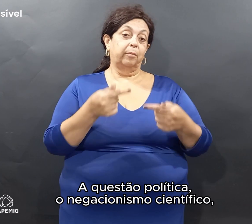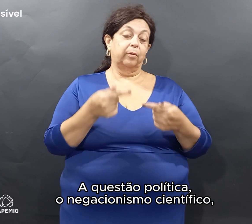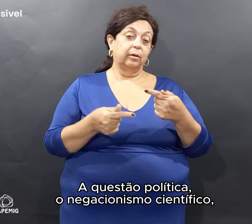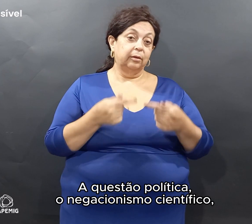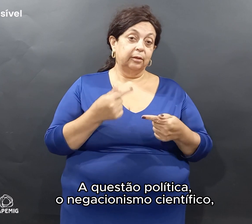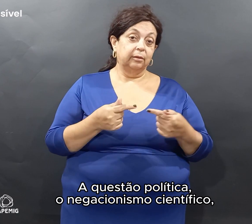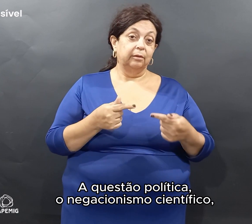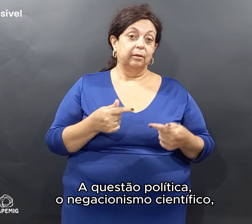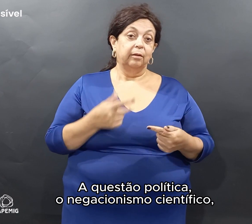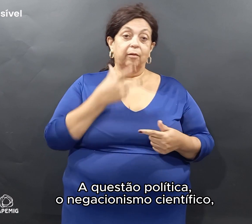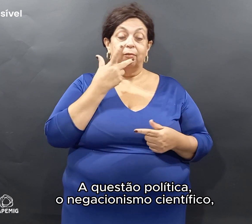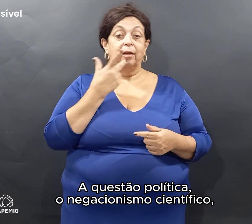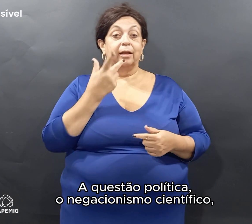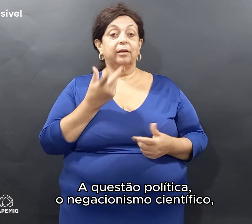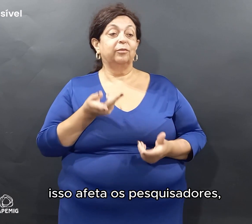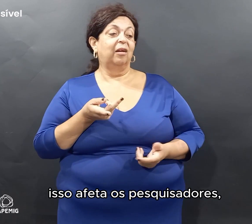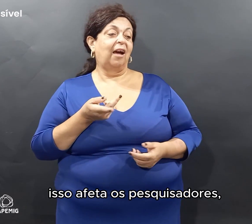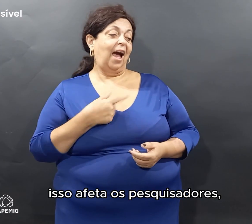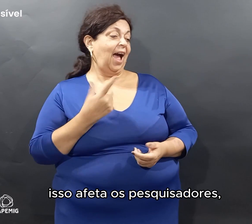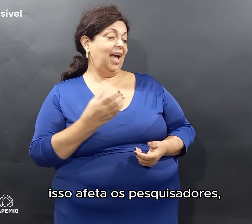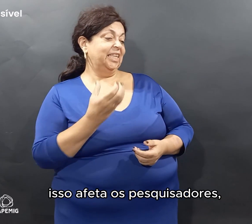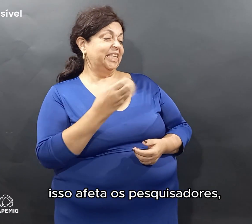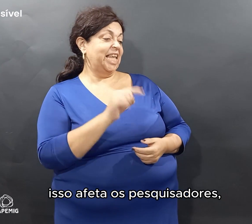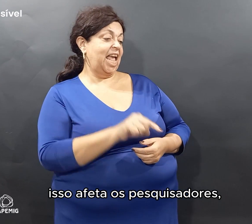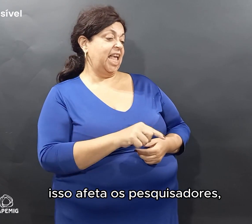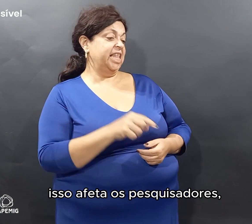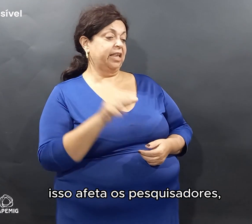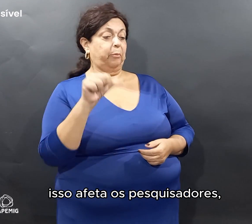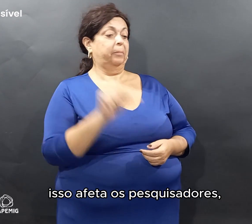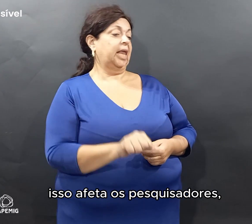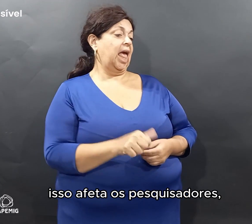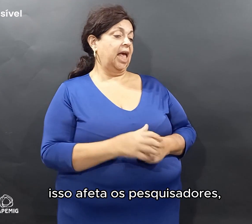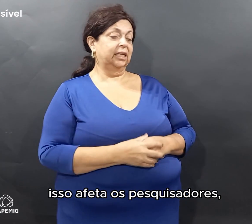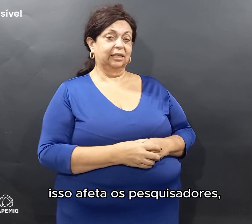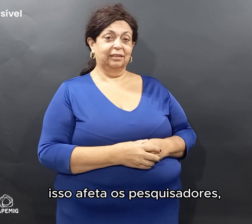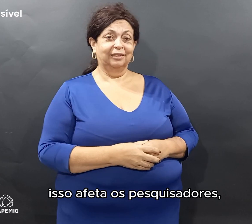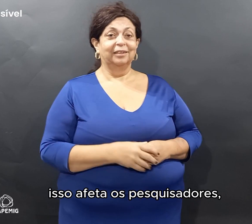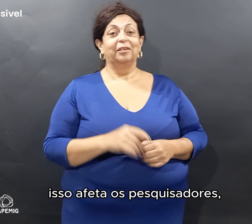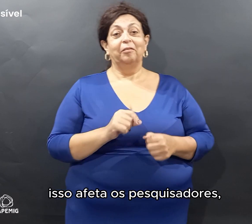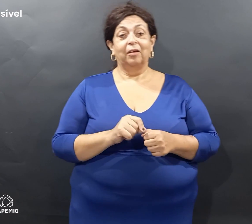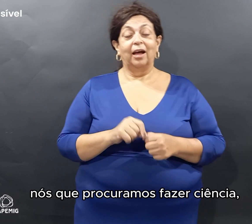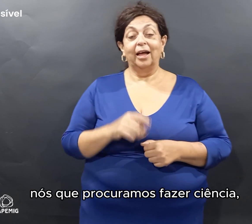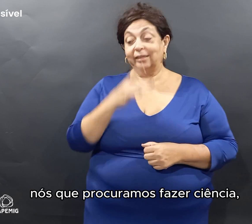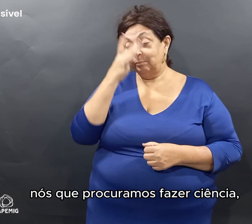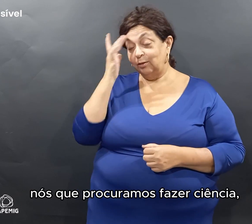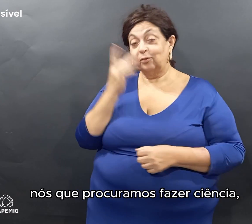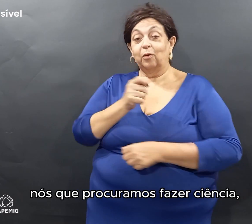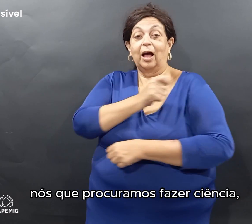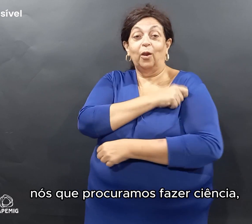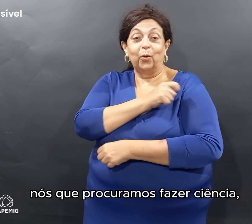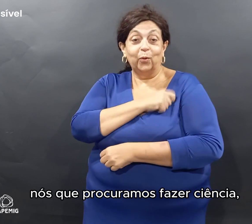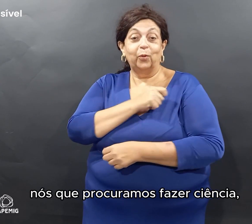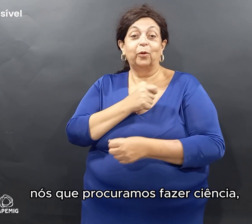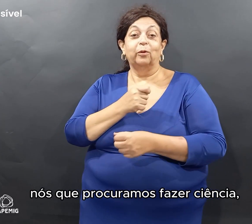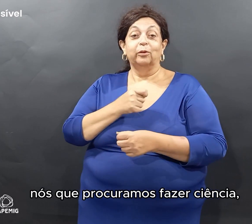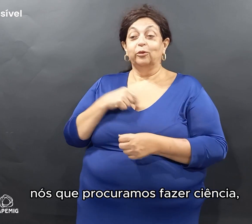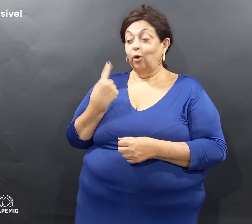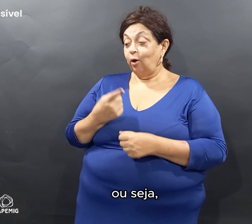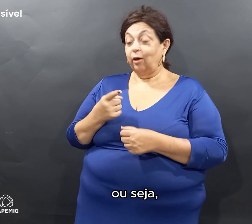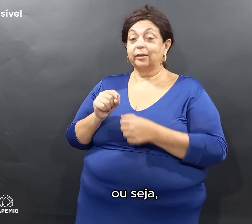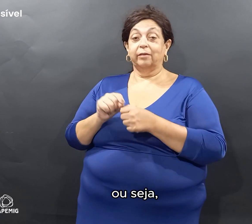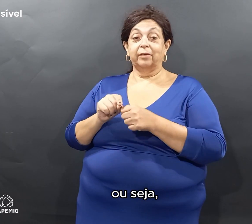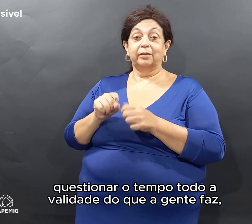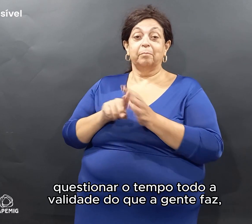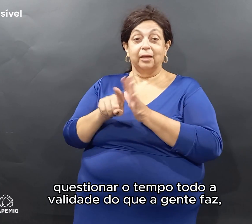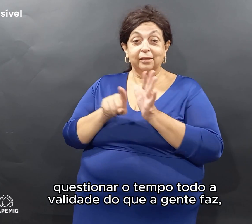o negacionismo científico, isso afeta os pesquisadores, nós que procuramos fazer ciência.